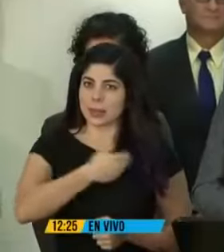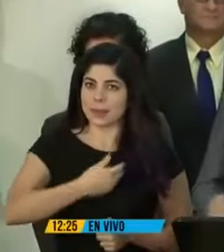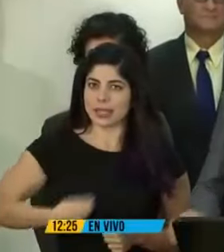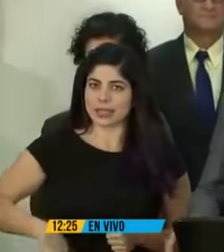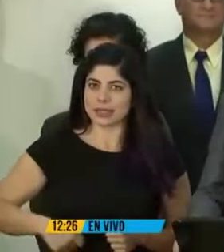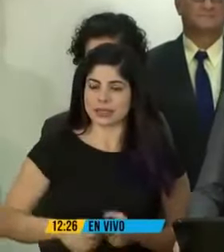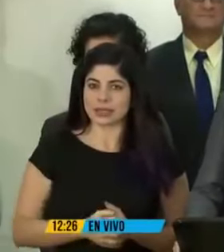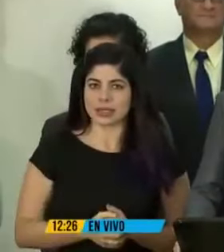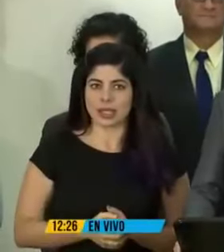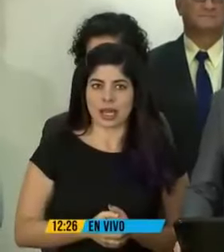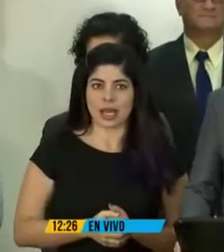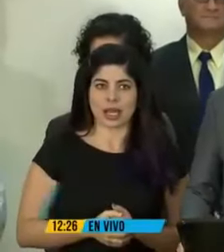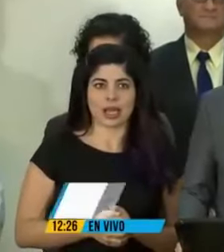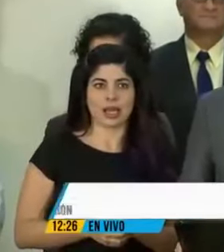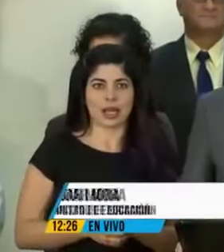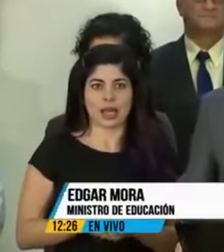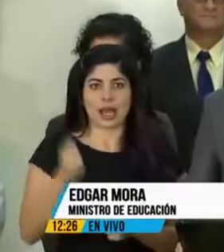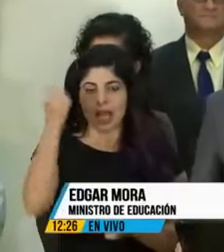Carlos